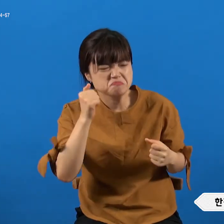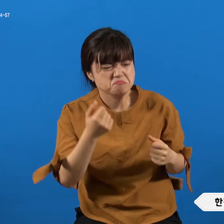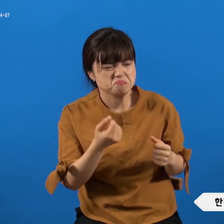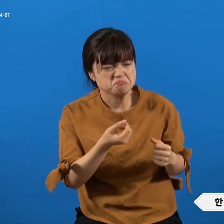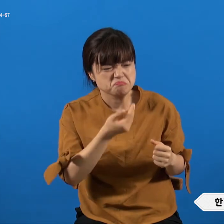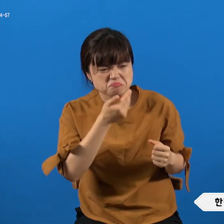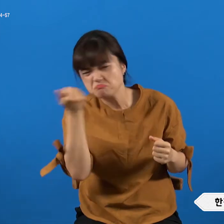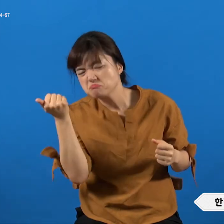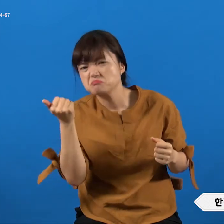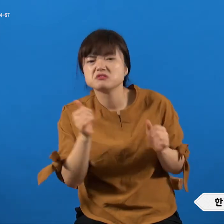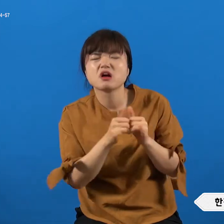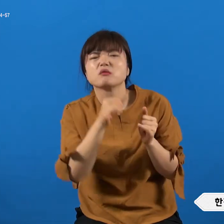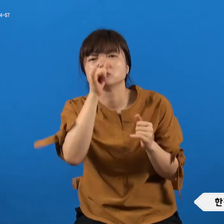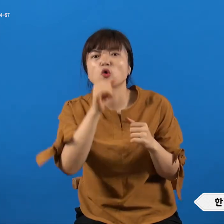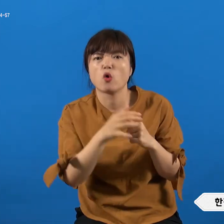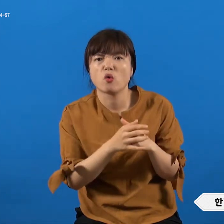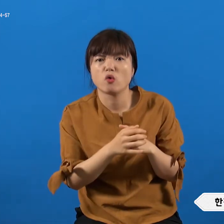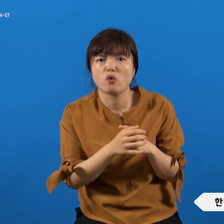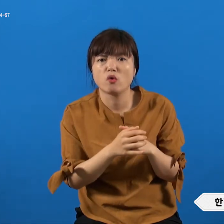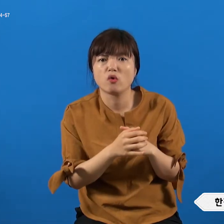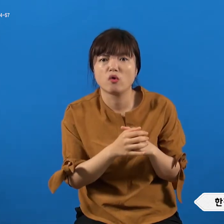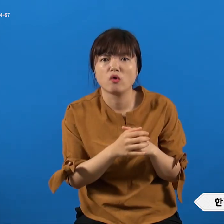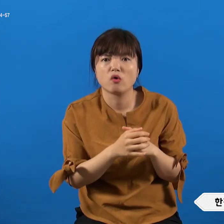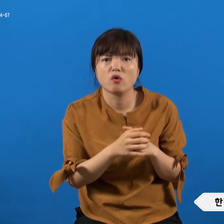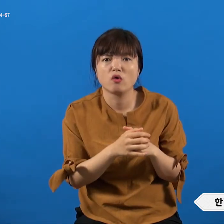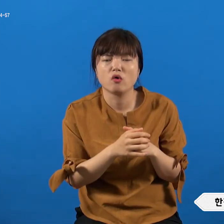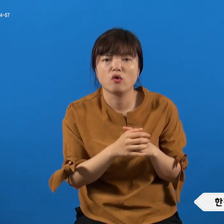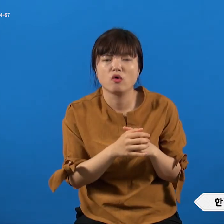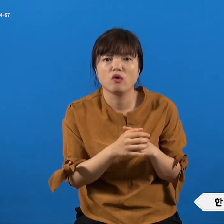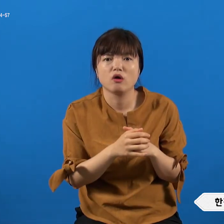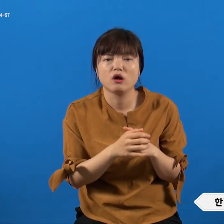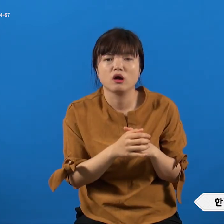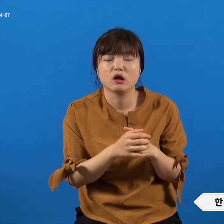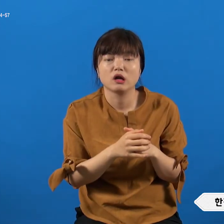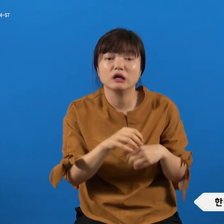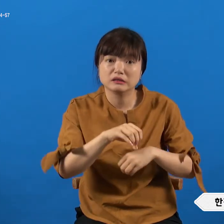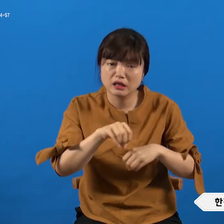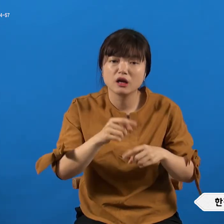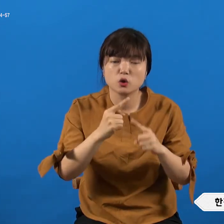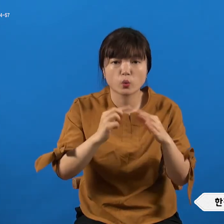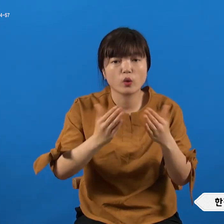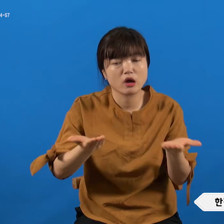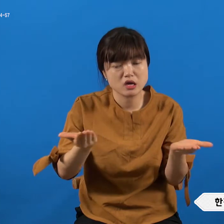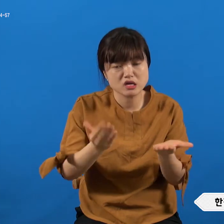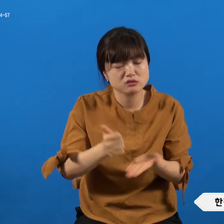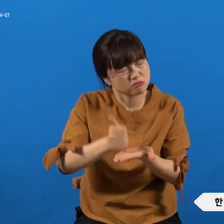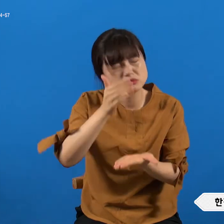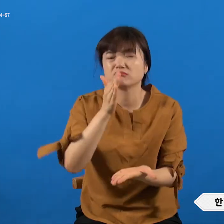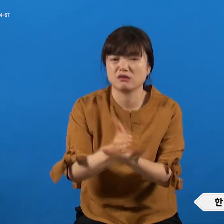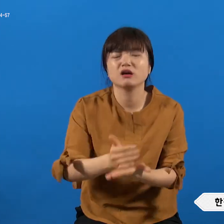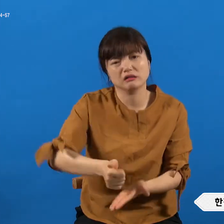돌리는 사람들이 있습니다. 그럴 밖에 교회 일 안 하는 것이 100번 낫습니다.